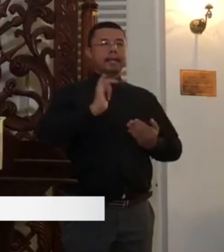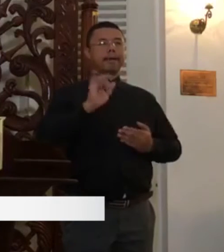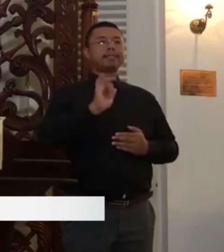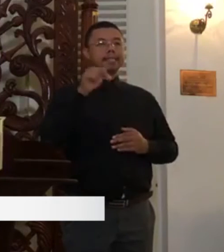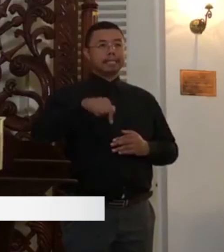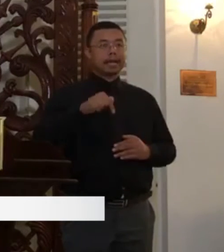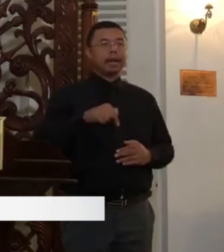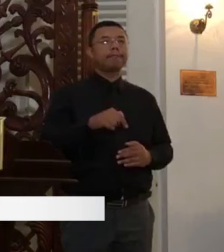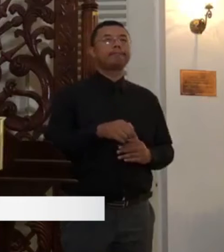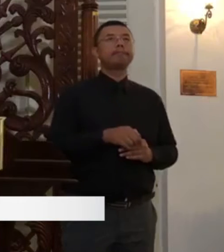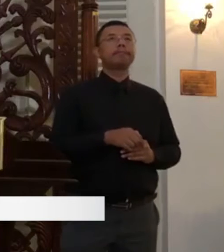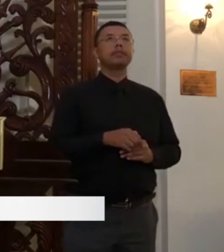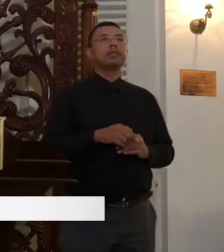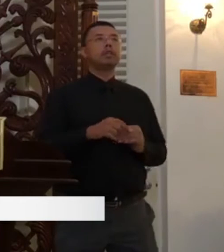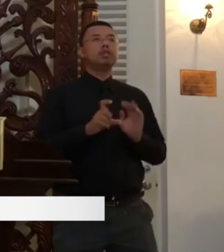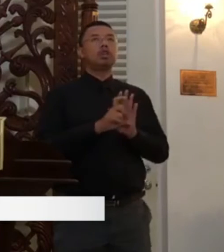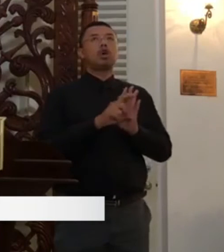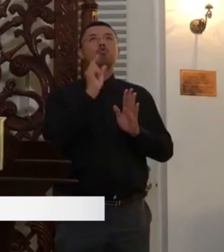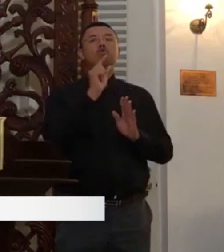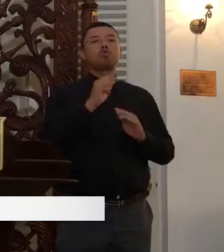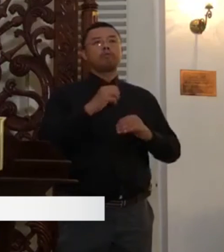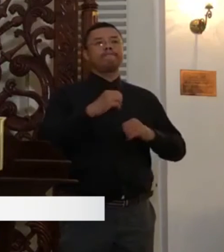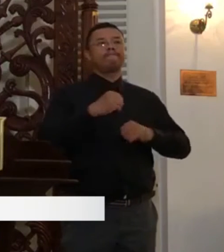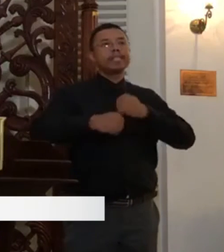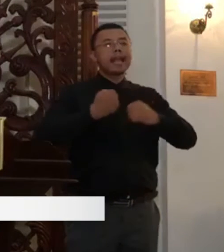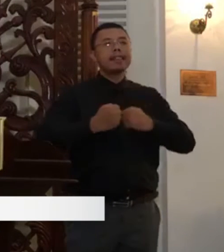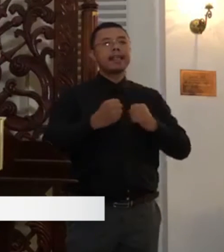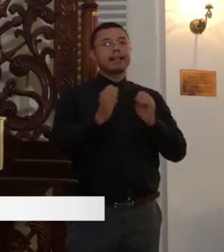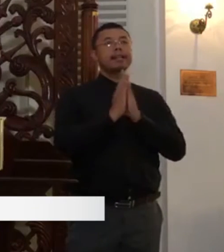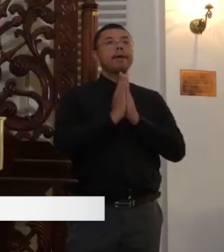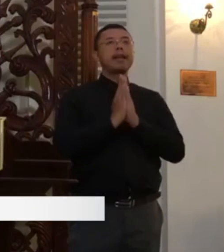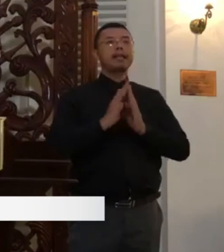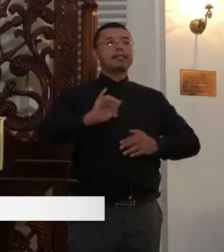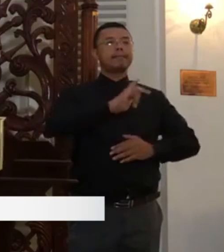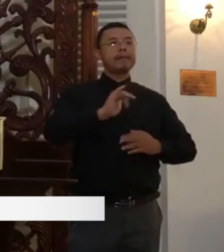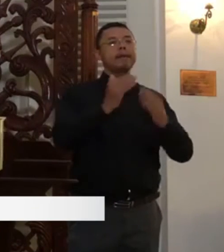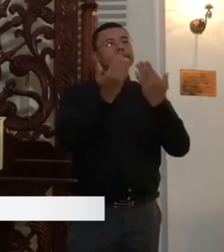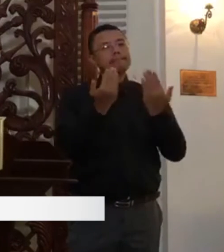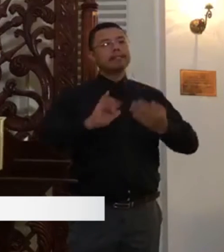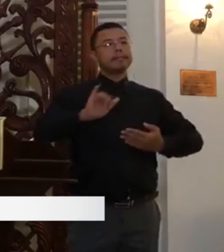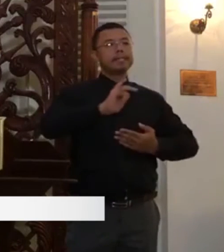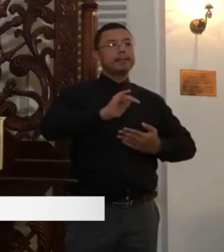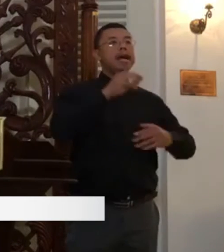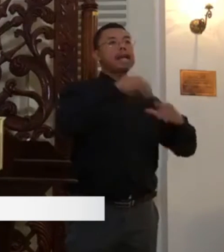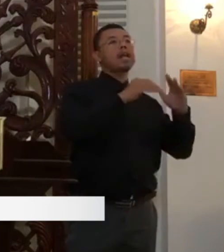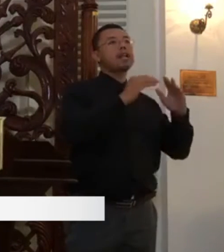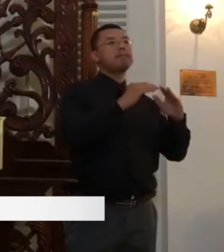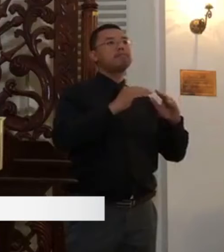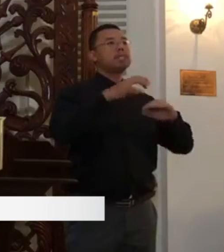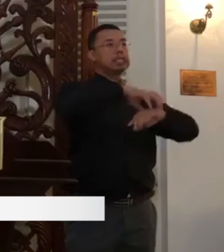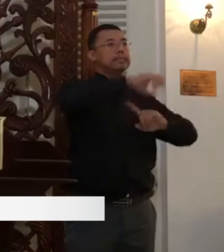sekarang, di mana kegiatan peribadatan bersama atau keagamaan bersama di rumah ibadat